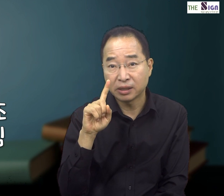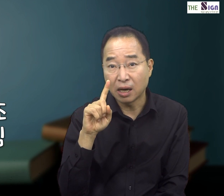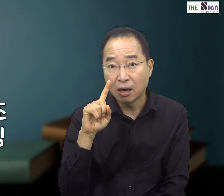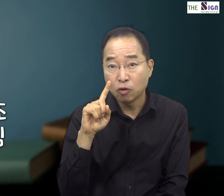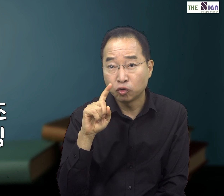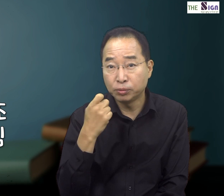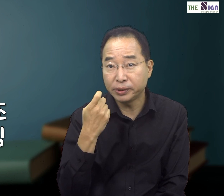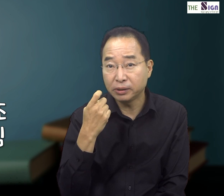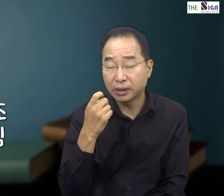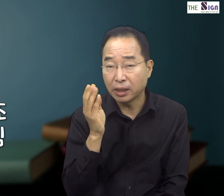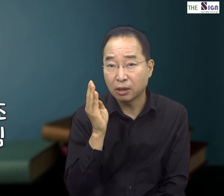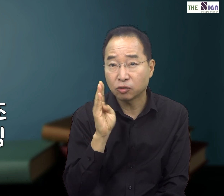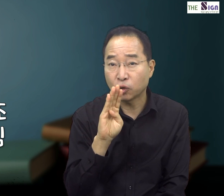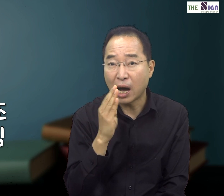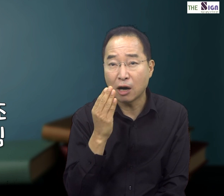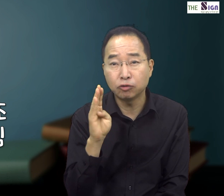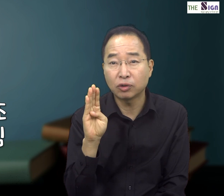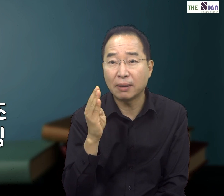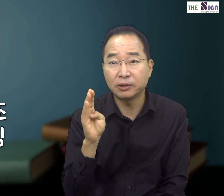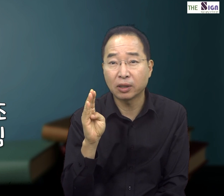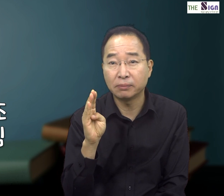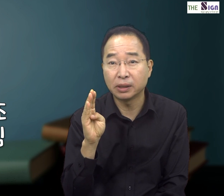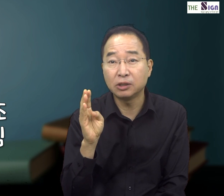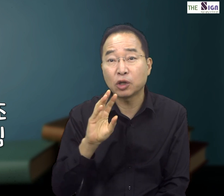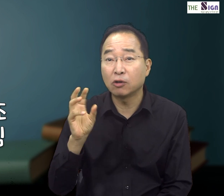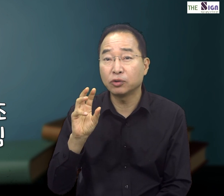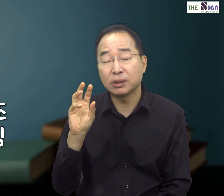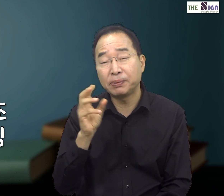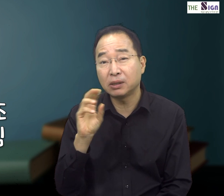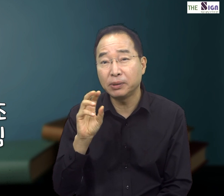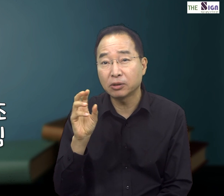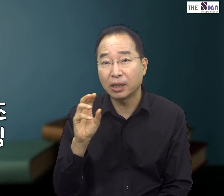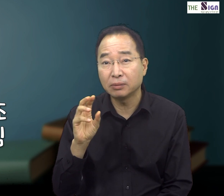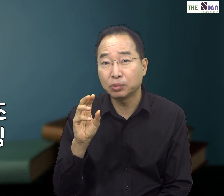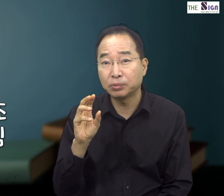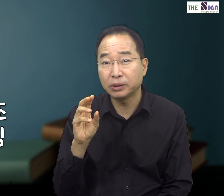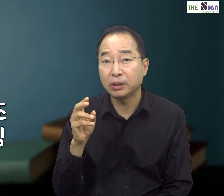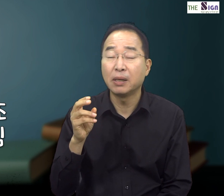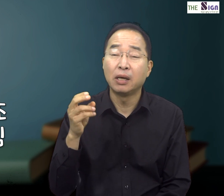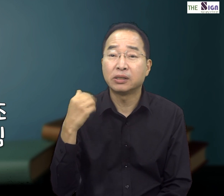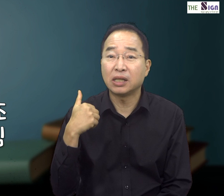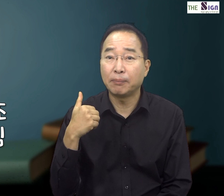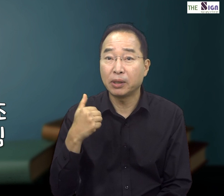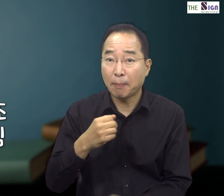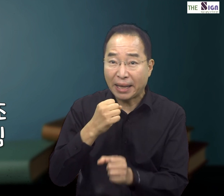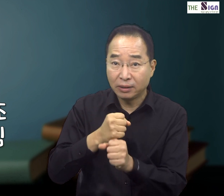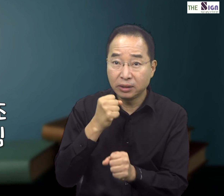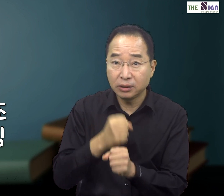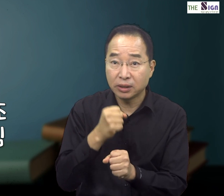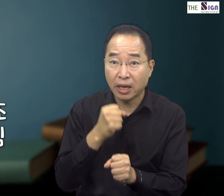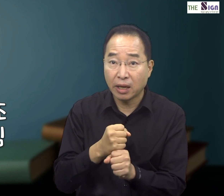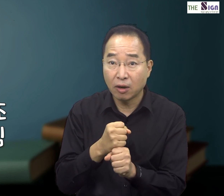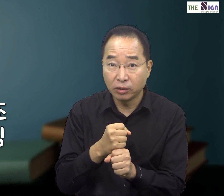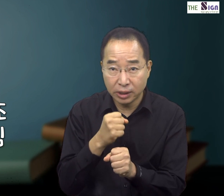자, 구부리인데 좌우로 가면서 갑니다. 이 좌우로 이제 비틀면서 가는 부분이 지난번에 만드는데 어떻게